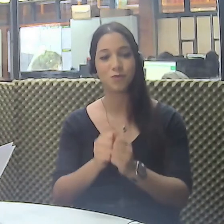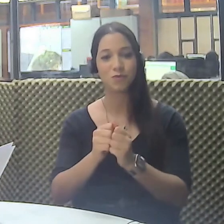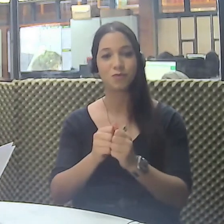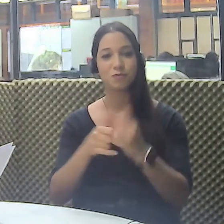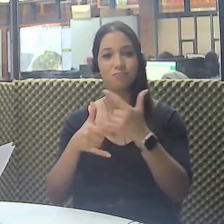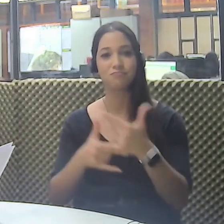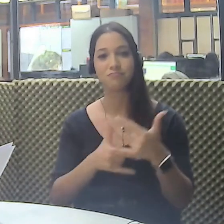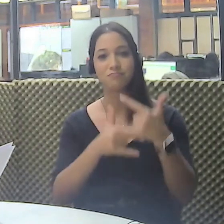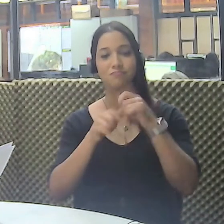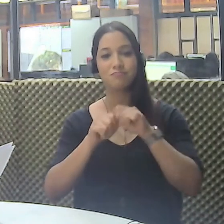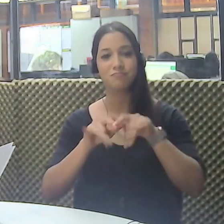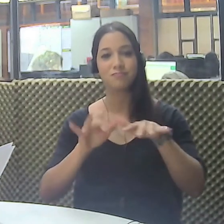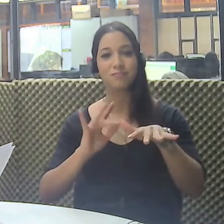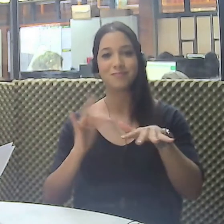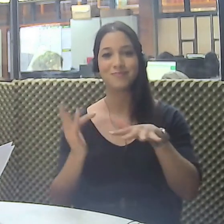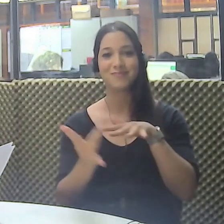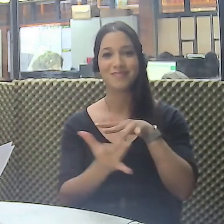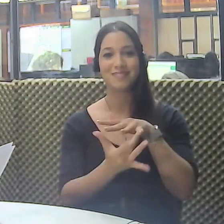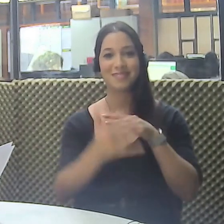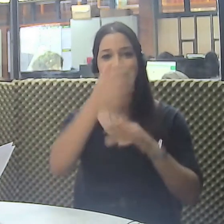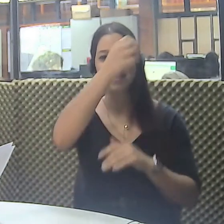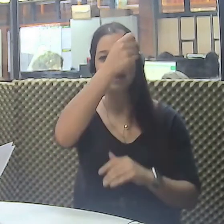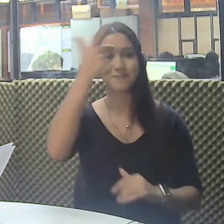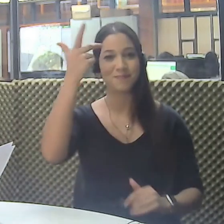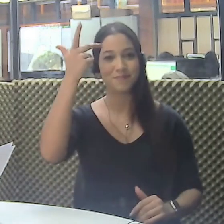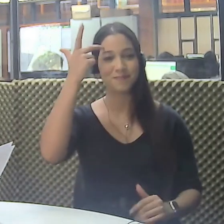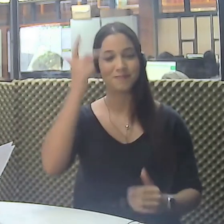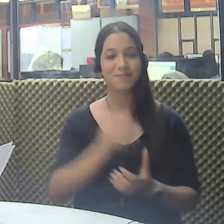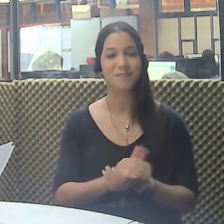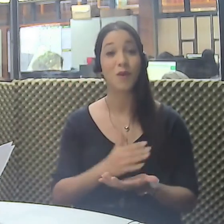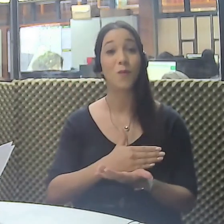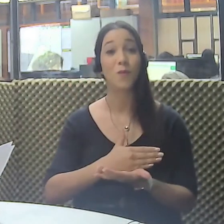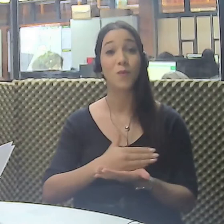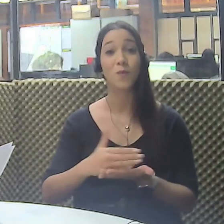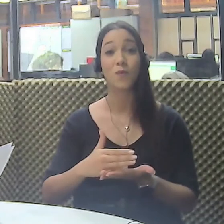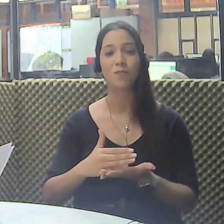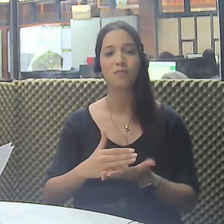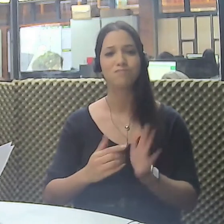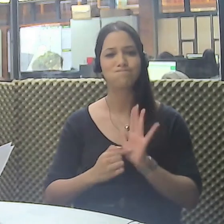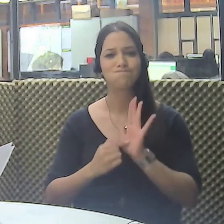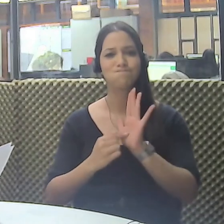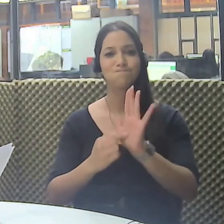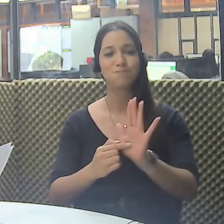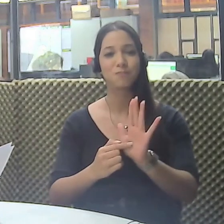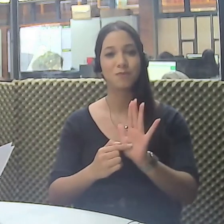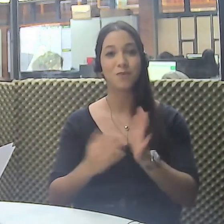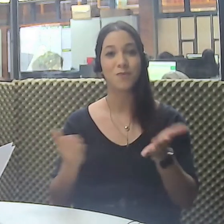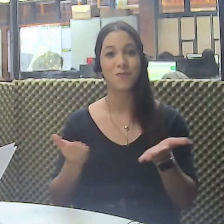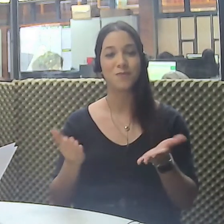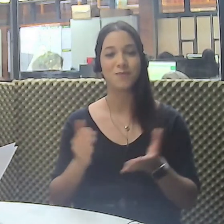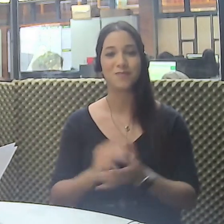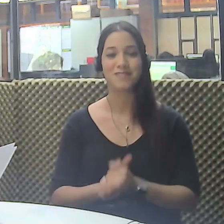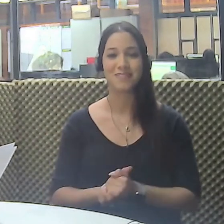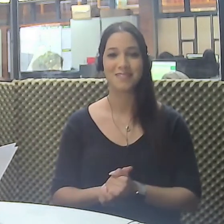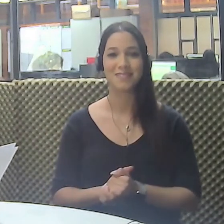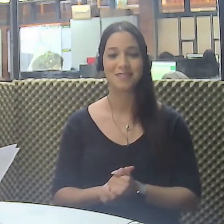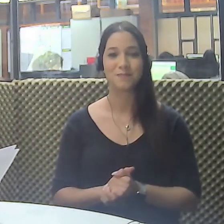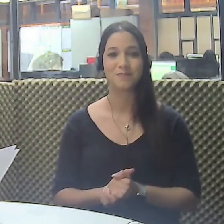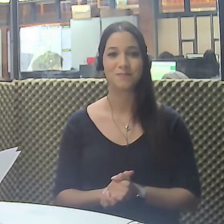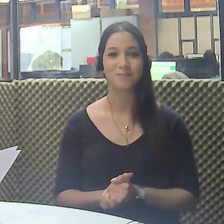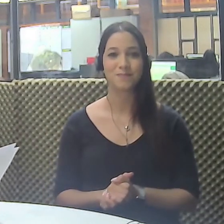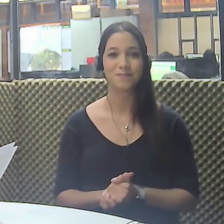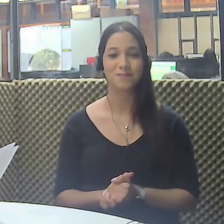nas transmissões para as redes sociais da Prefeitura. A gente começa com os destaques desta edição.